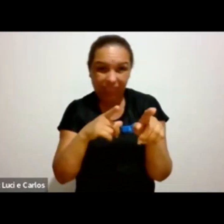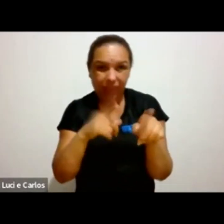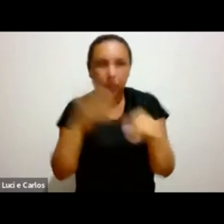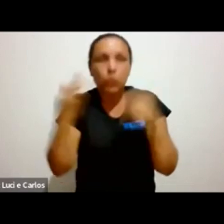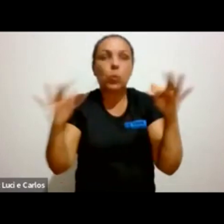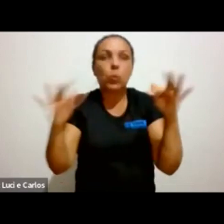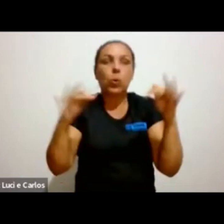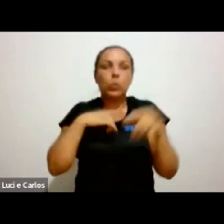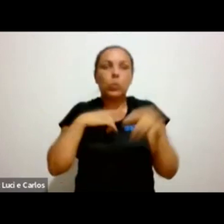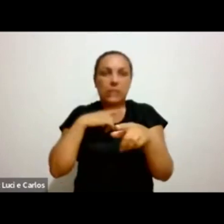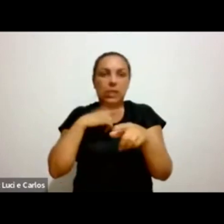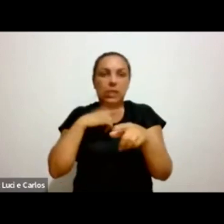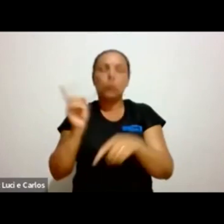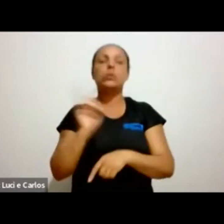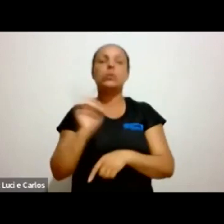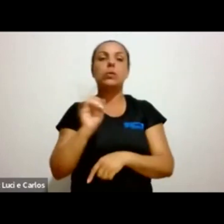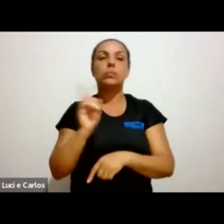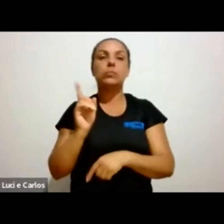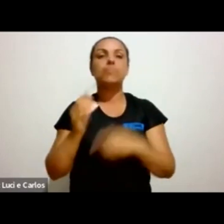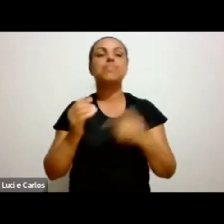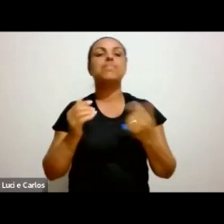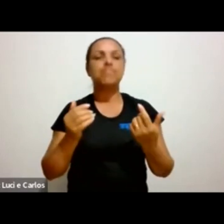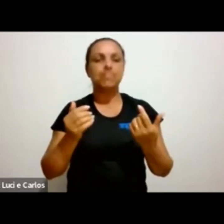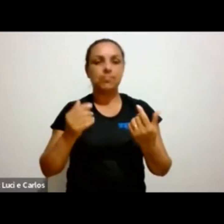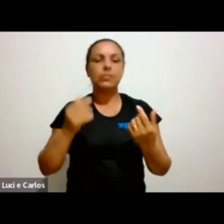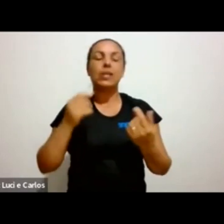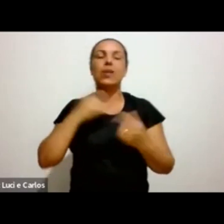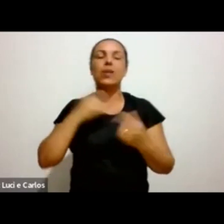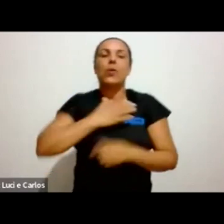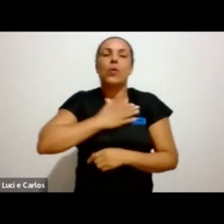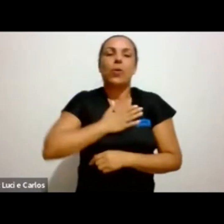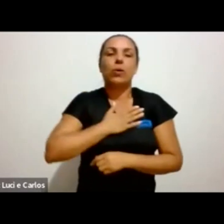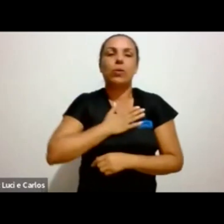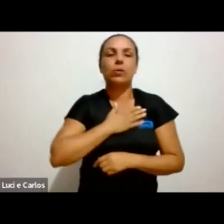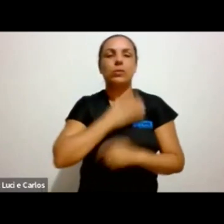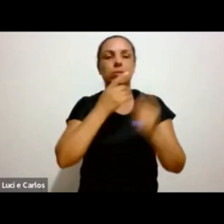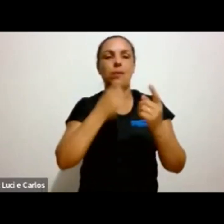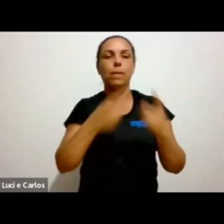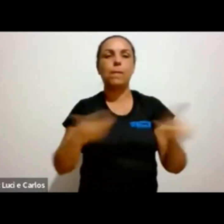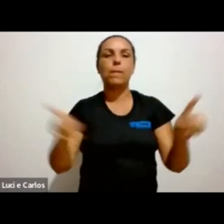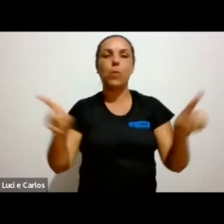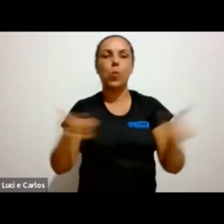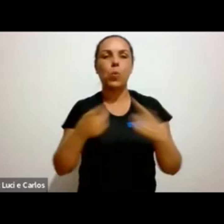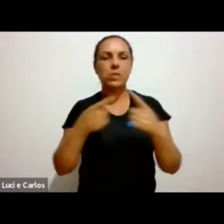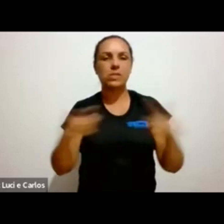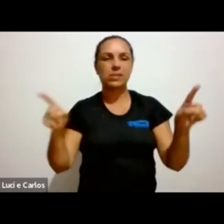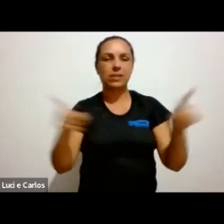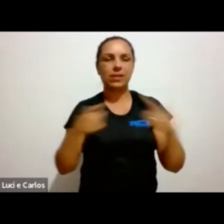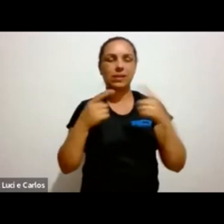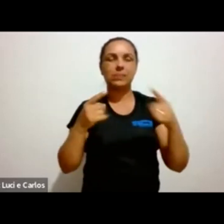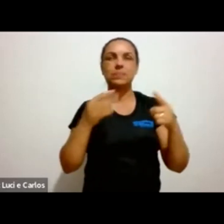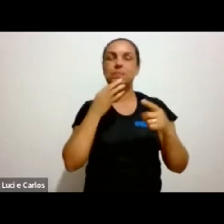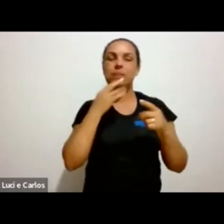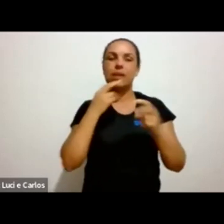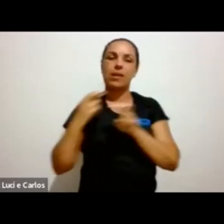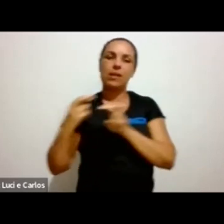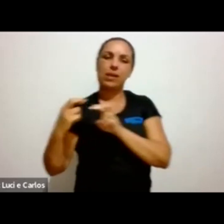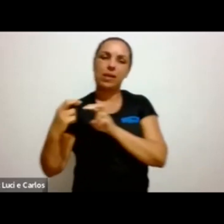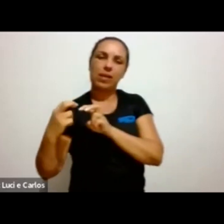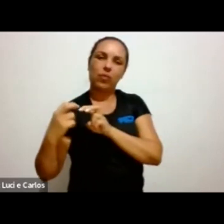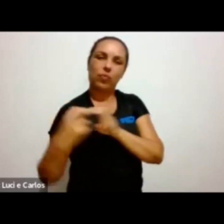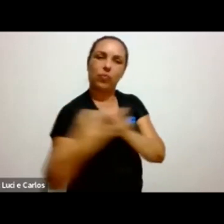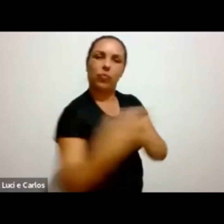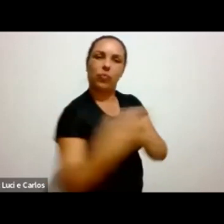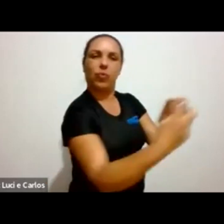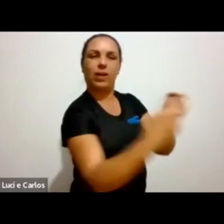algo bem interessante, uma música que a maior parte de vocês conhece, é aquela música do Trem Bala, né? Ela fala: é